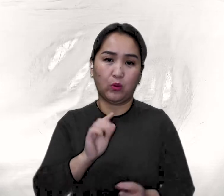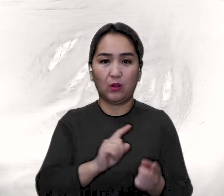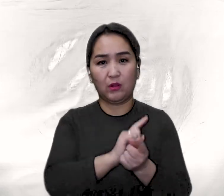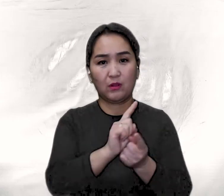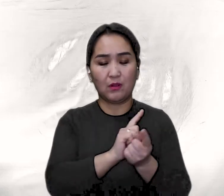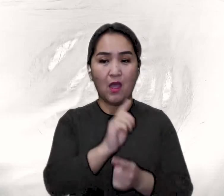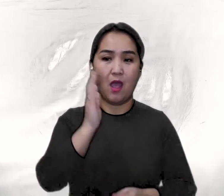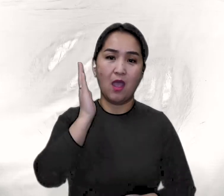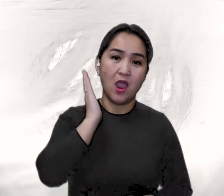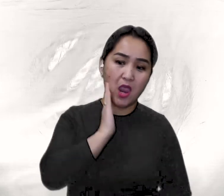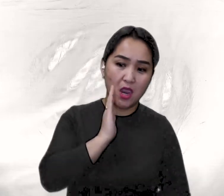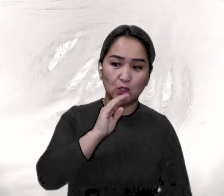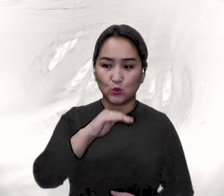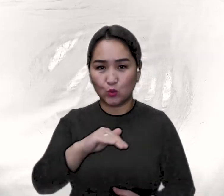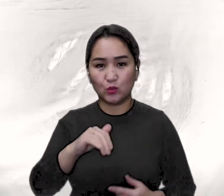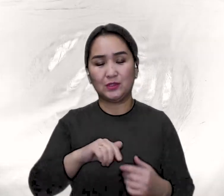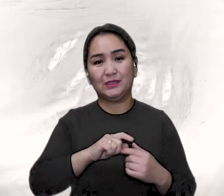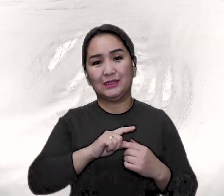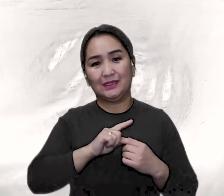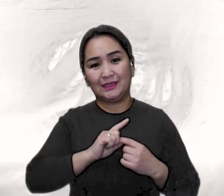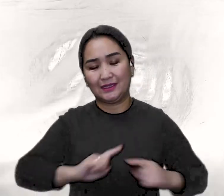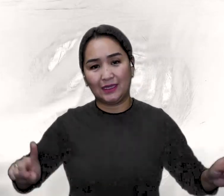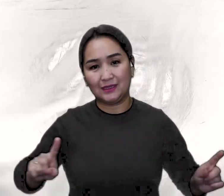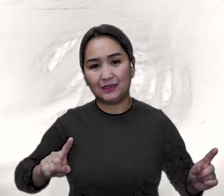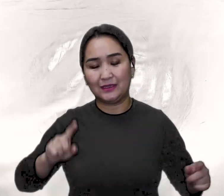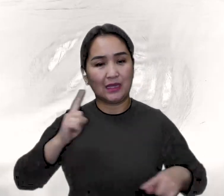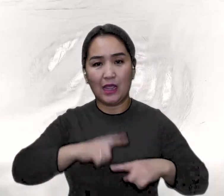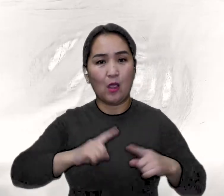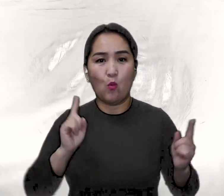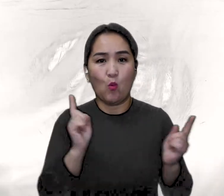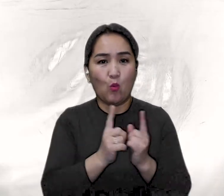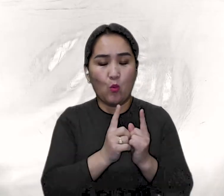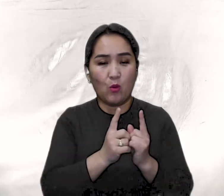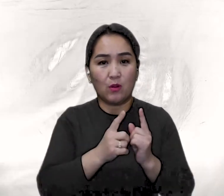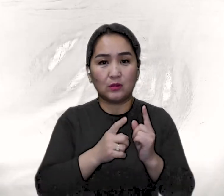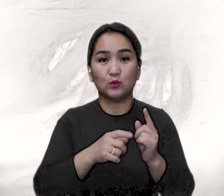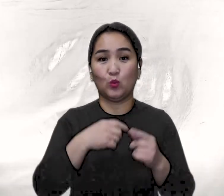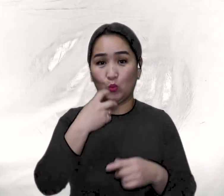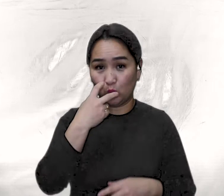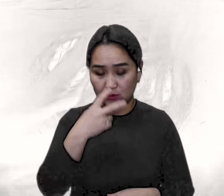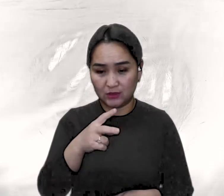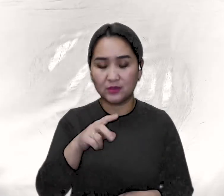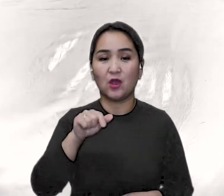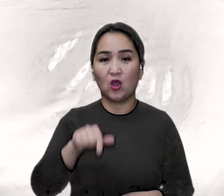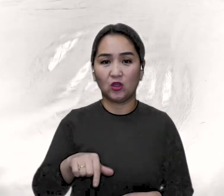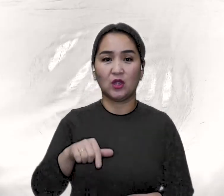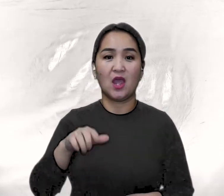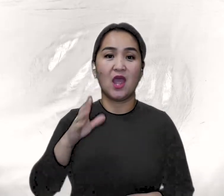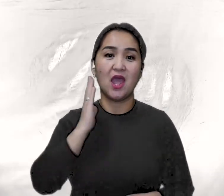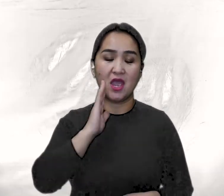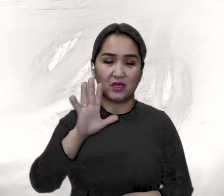их үрийн холбоогоо тасалж нэг үтсэн. Тэгээл тэрнээс хойш одоо л ойлгоно. Одоо